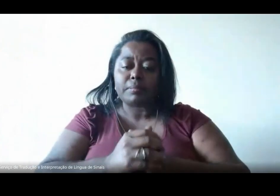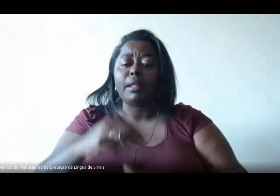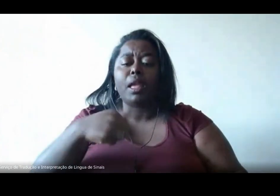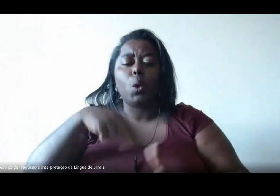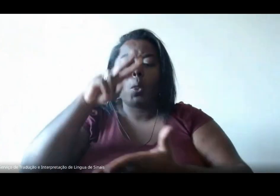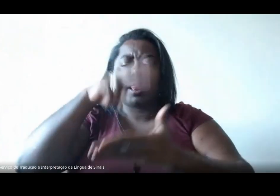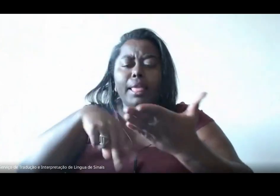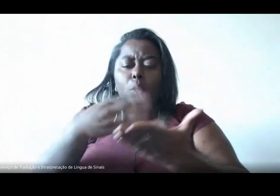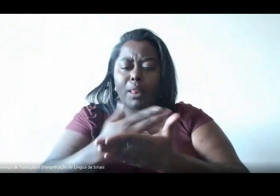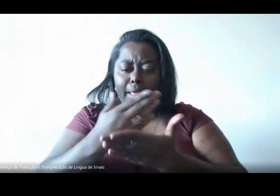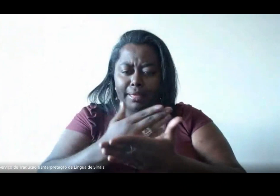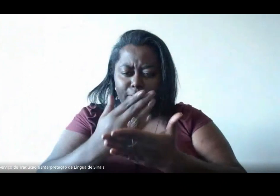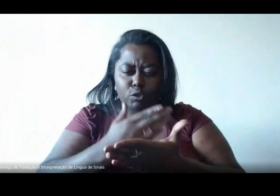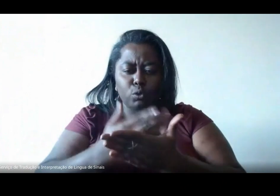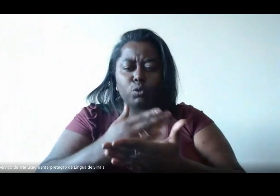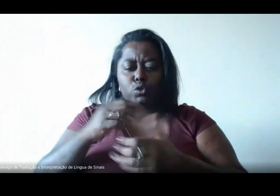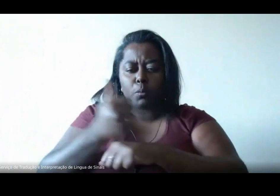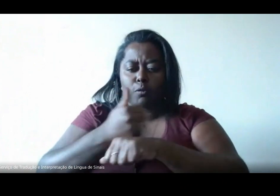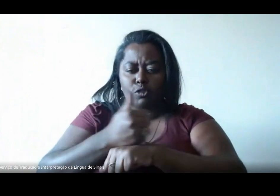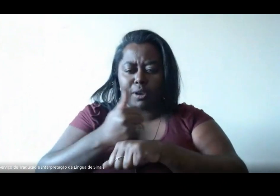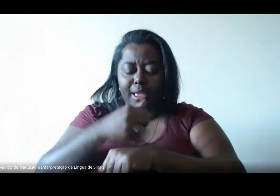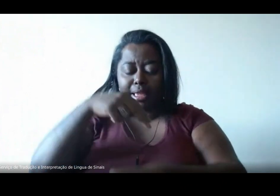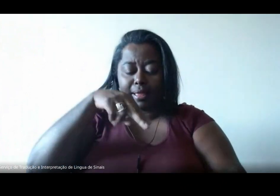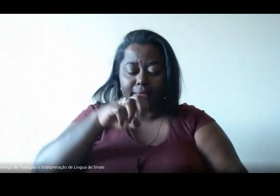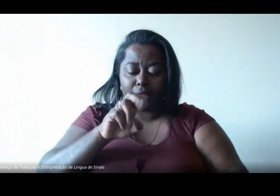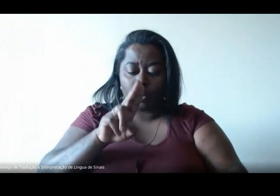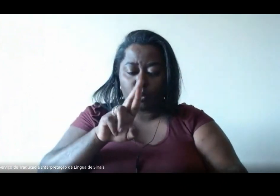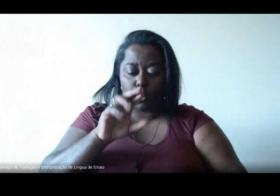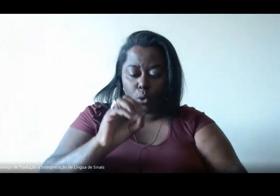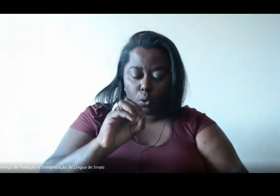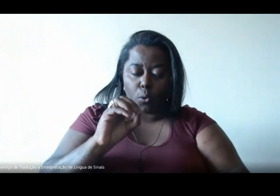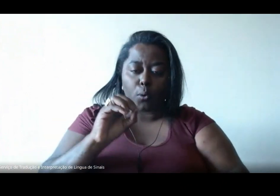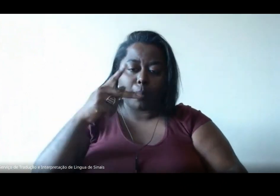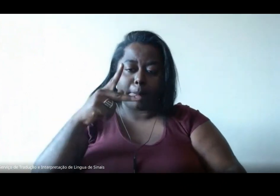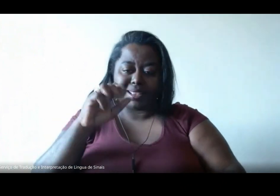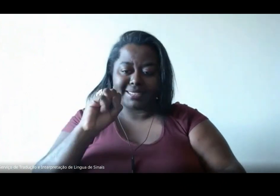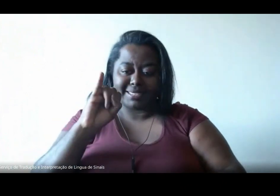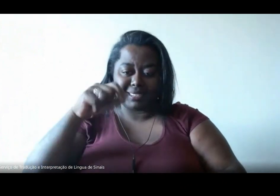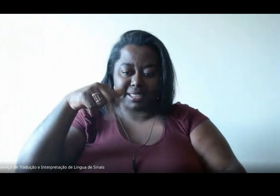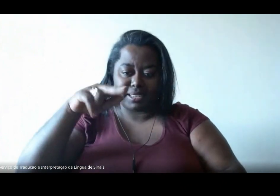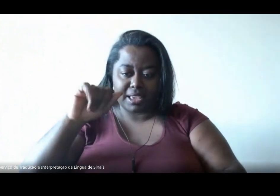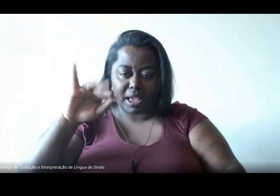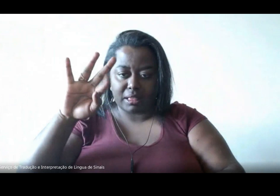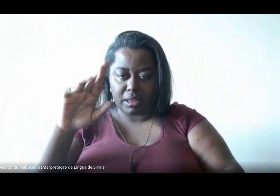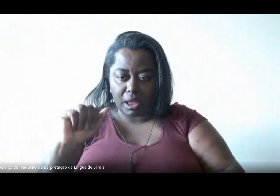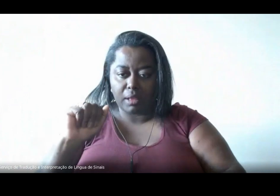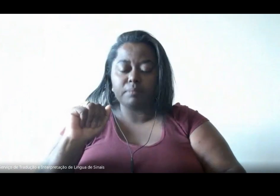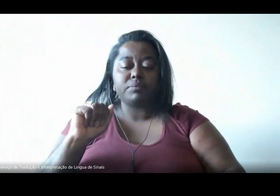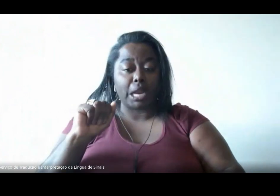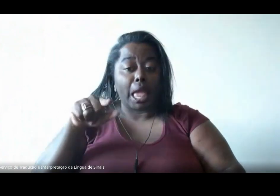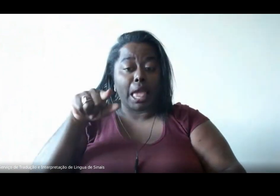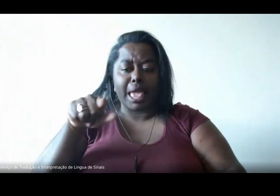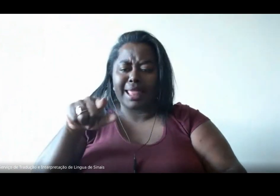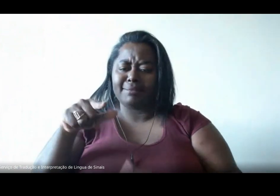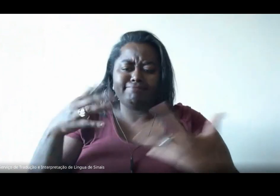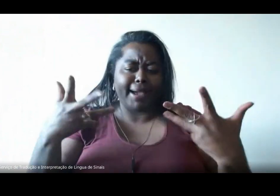sou fã desse homem, gente, ele é um neuropsiquiatra maravilhoso que trabalha com discurso. Quer dizer, assim, ele